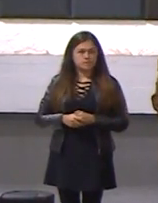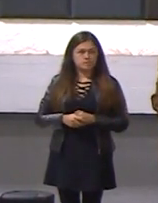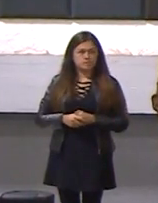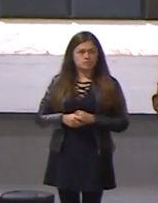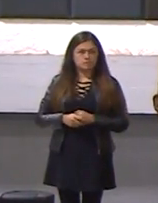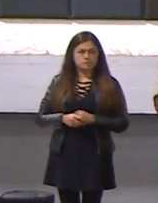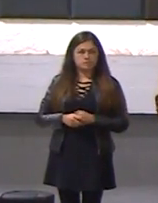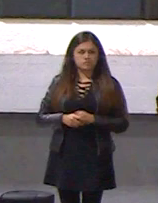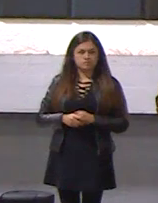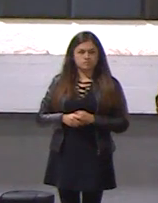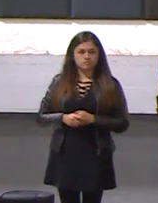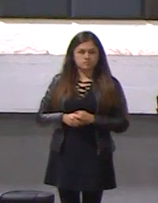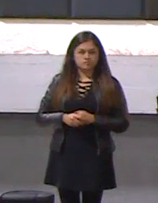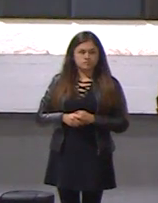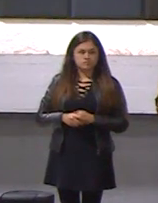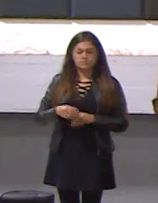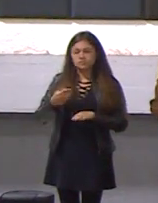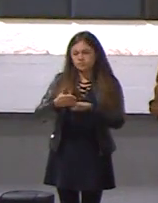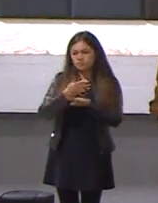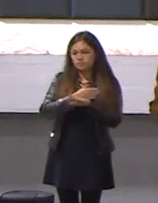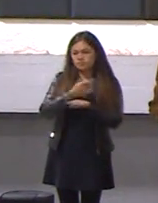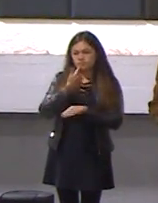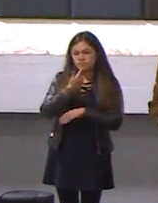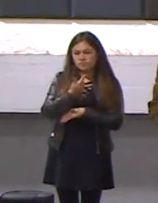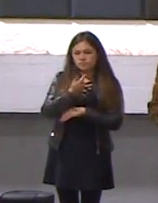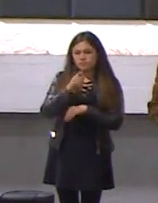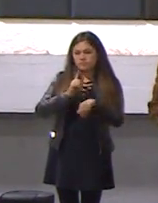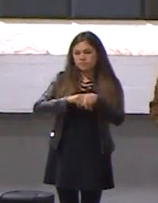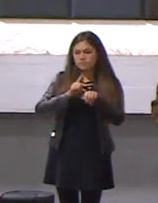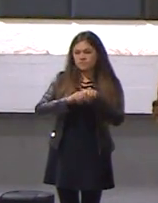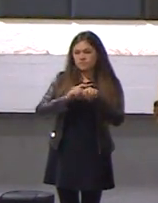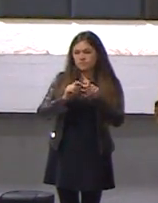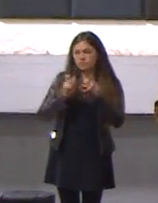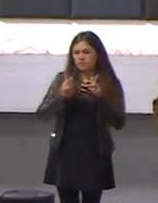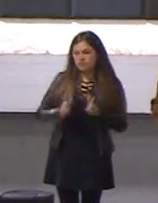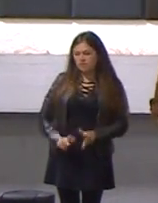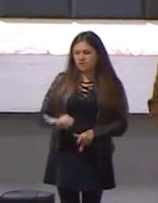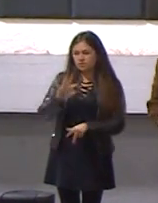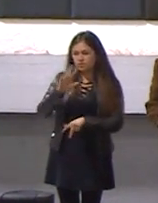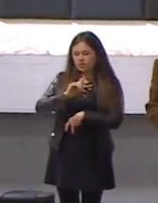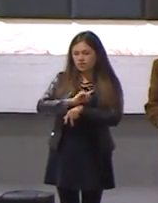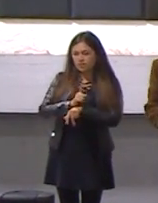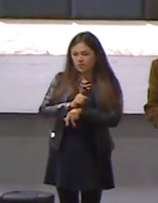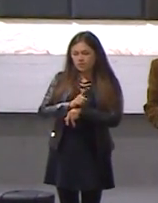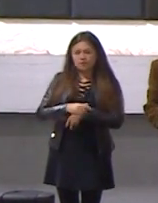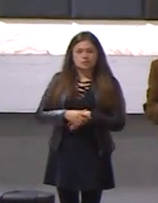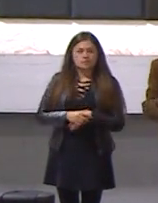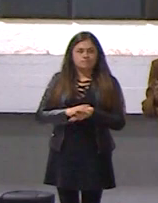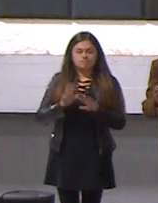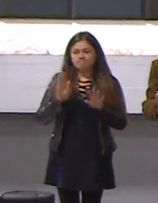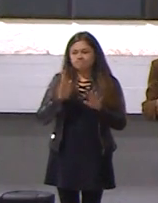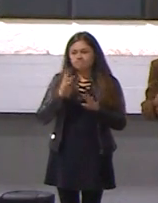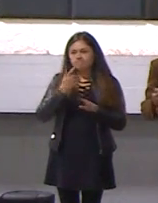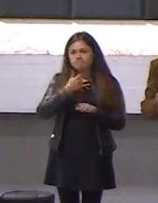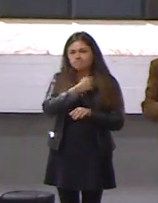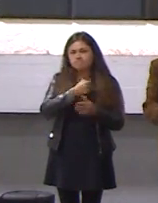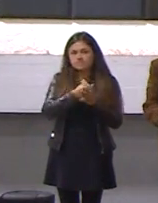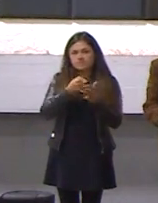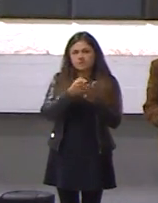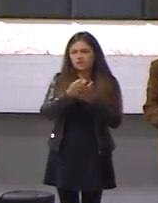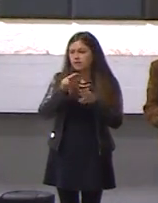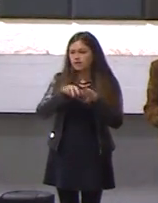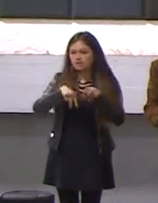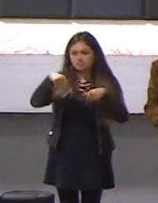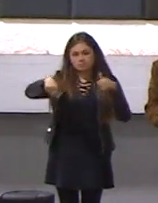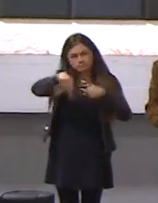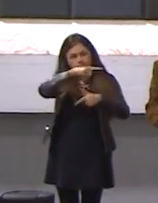vamos a como había previsto un receso de cinco minutos la idea es que no nos levantemos porque